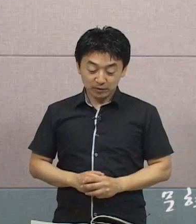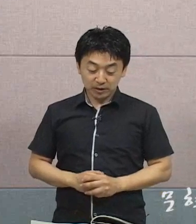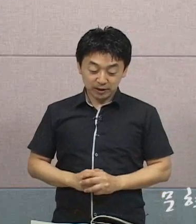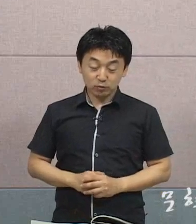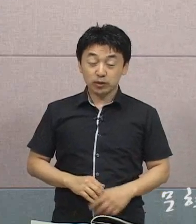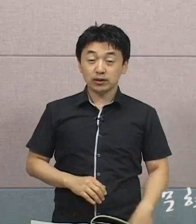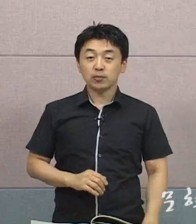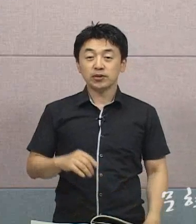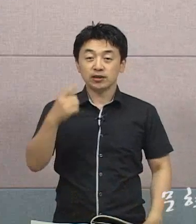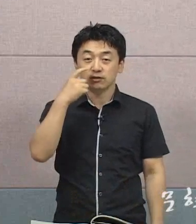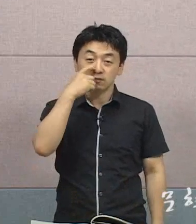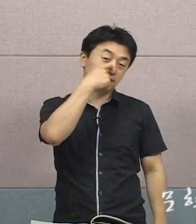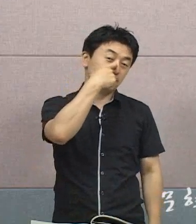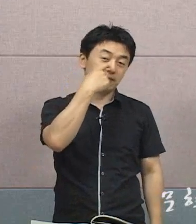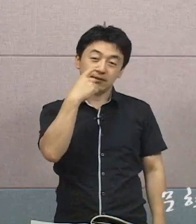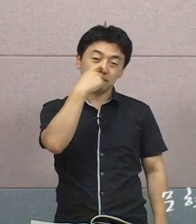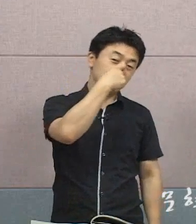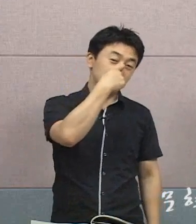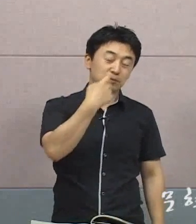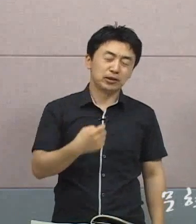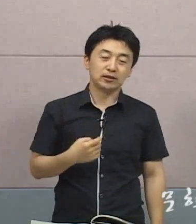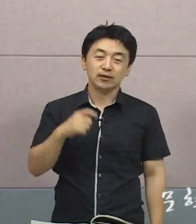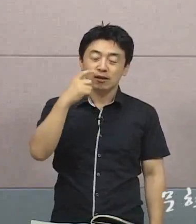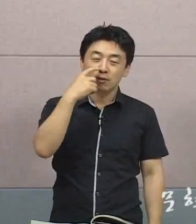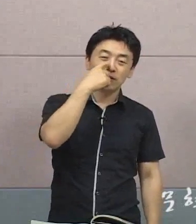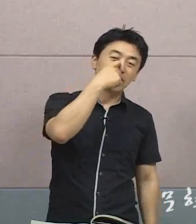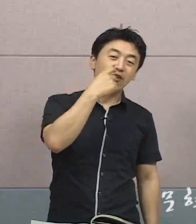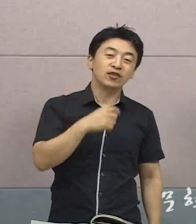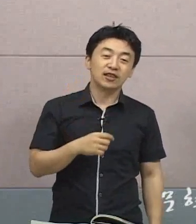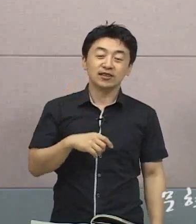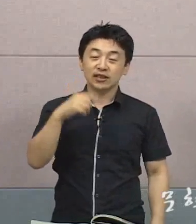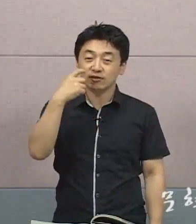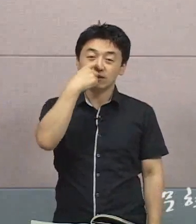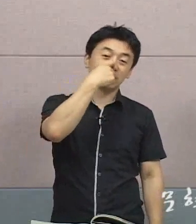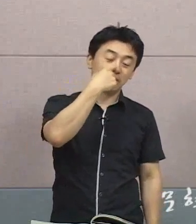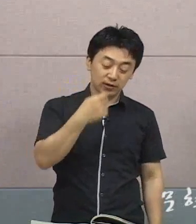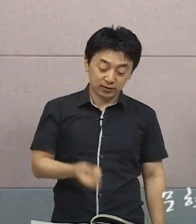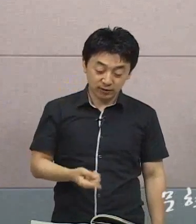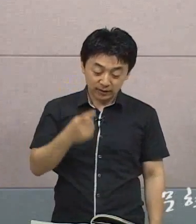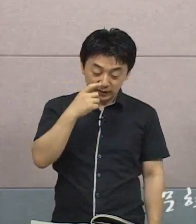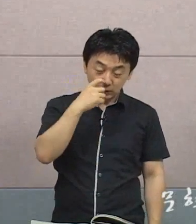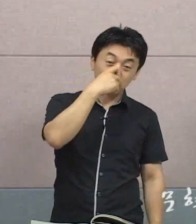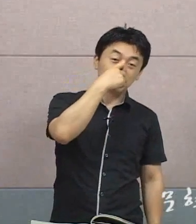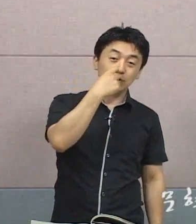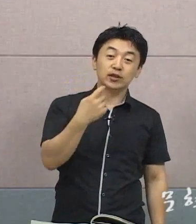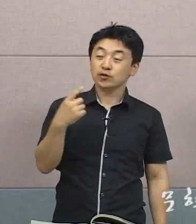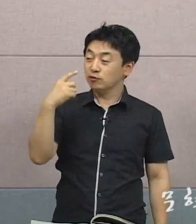26페이지입니다. 26페이지 첫 번째 단어는요. 이렇게 등장합니다. 그래서 뭔가 딱 걸렸다라는 단어에 이렇게 사용을 하는데요. 이렇게 사용을 하셔도 되고요.